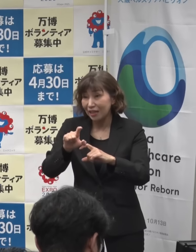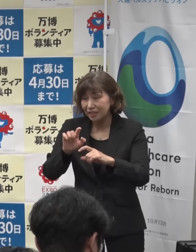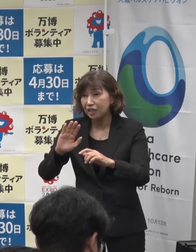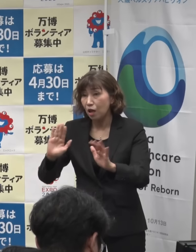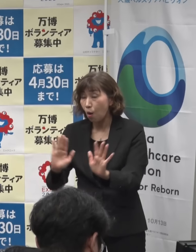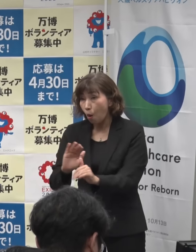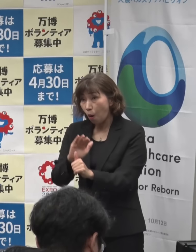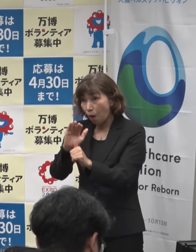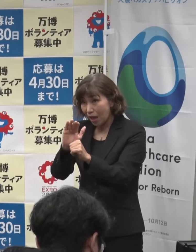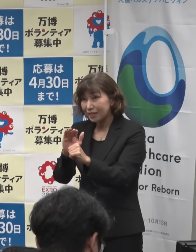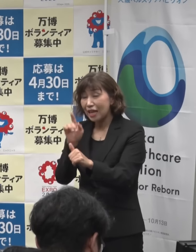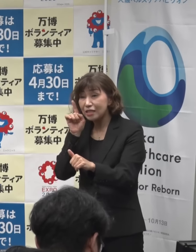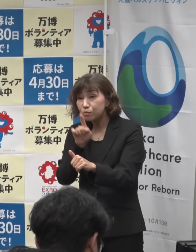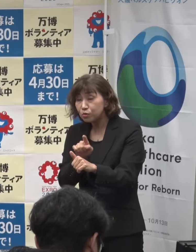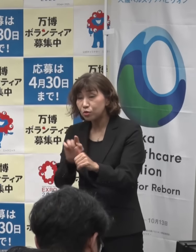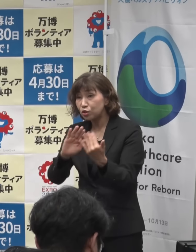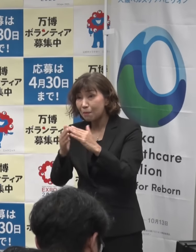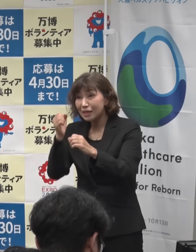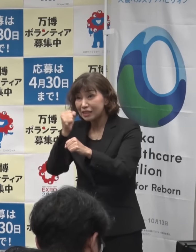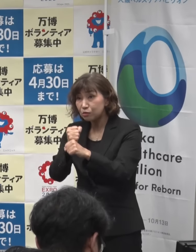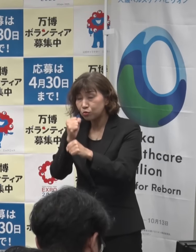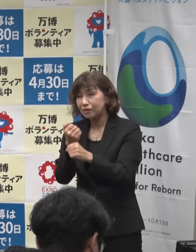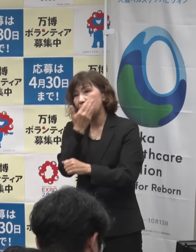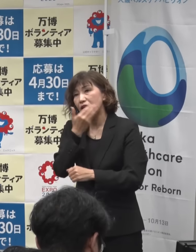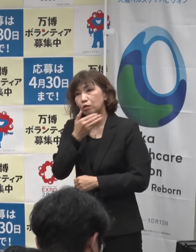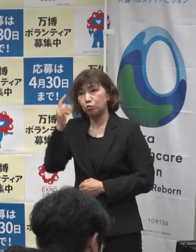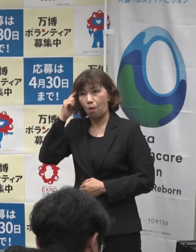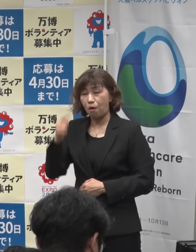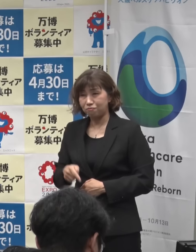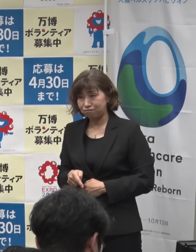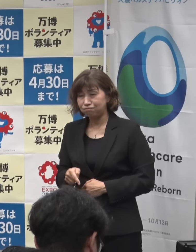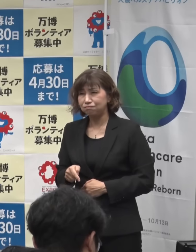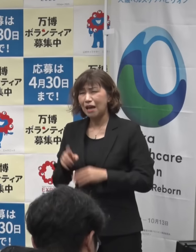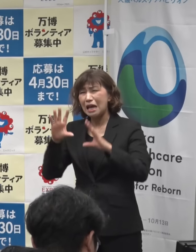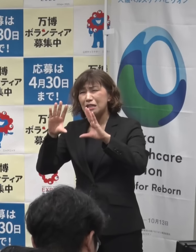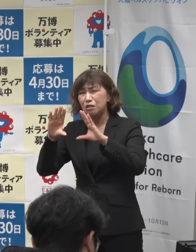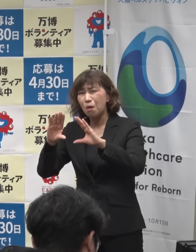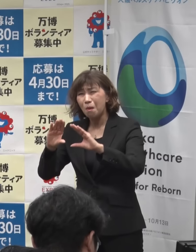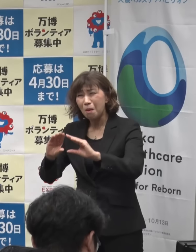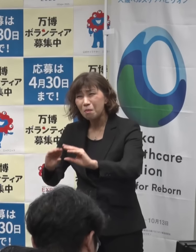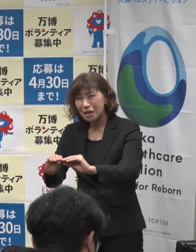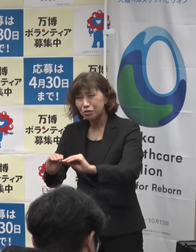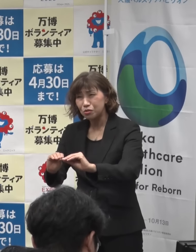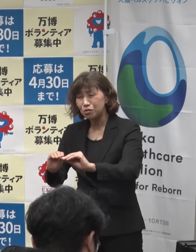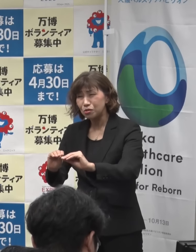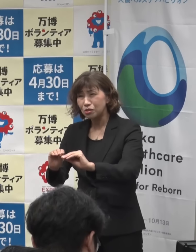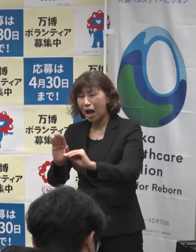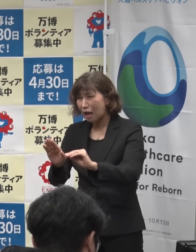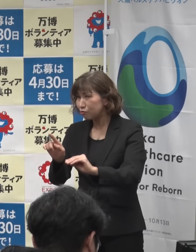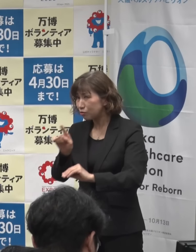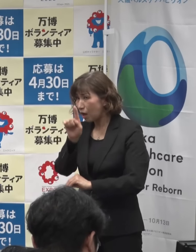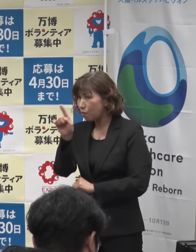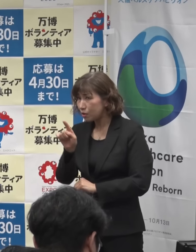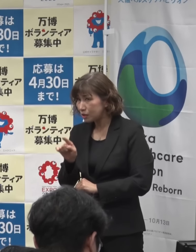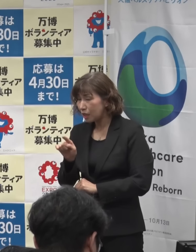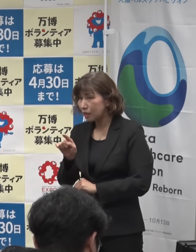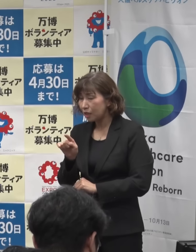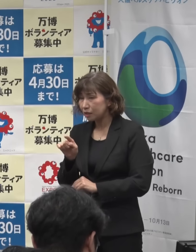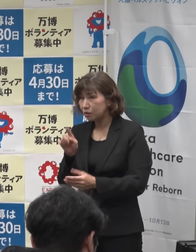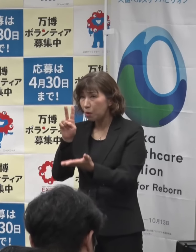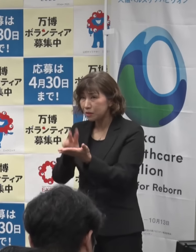づくりということが重要だと思います。ただ消滅可能性に指定されてもそれ